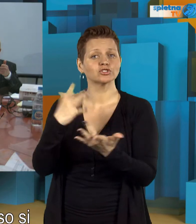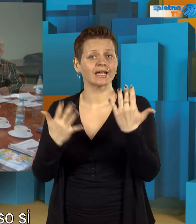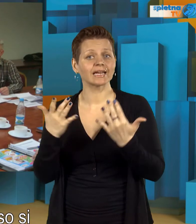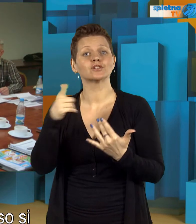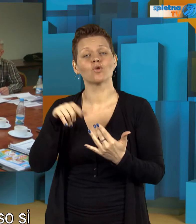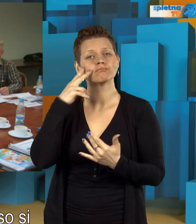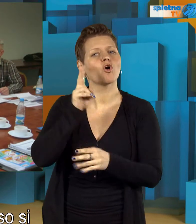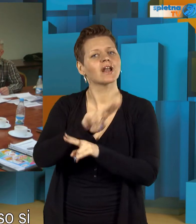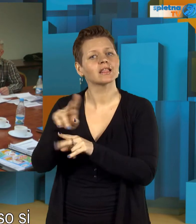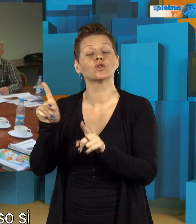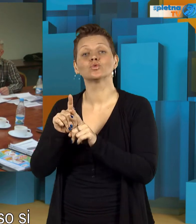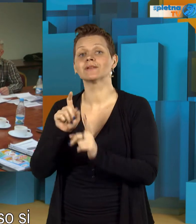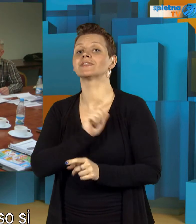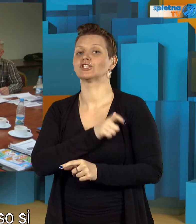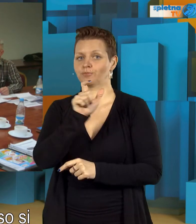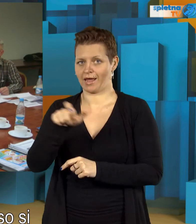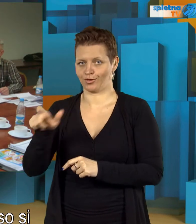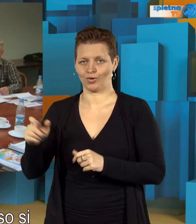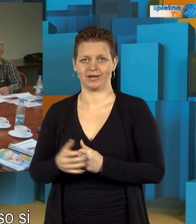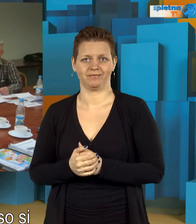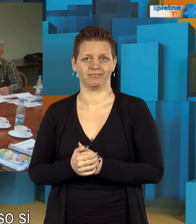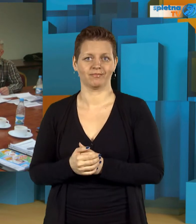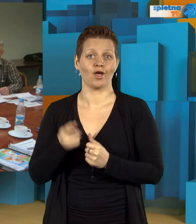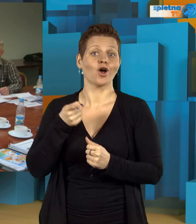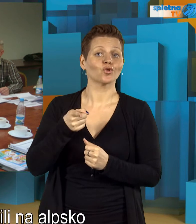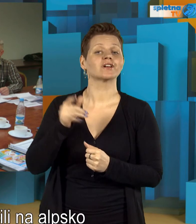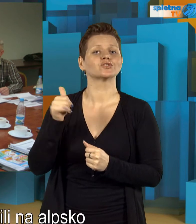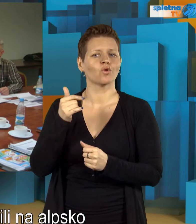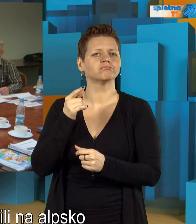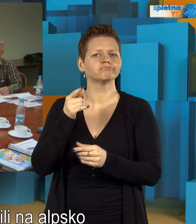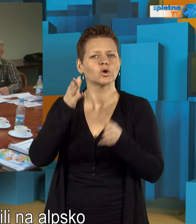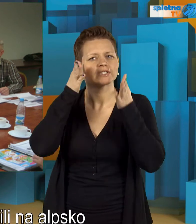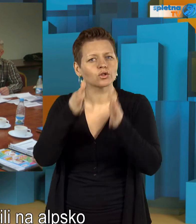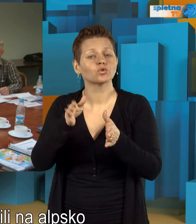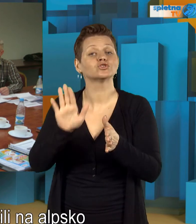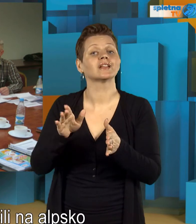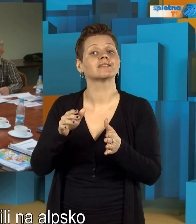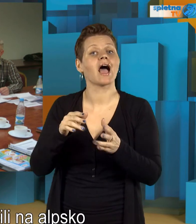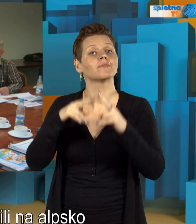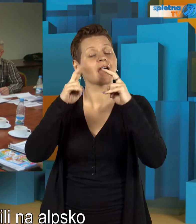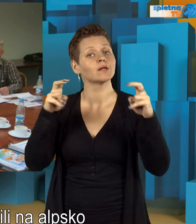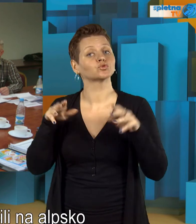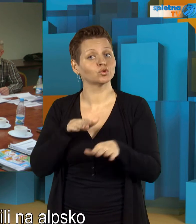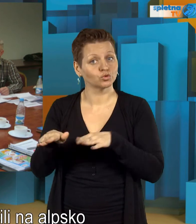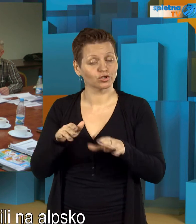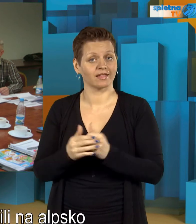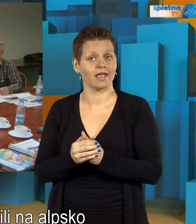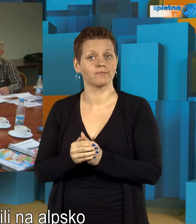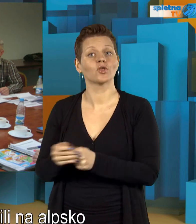Prizorišča iger so si ogledali tudi inšpektorji. Tokrat so se osredotočili na alpsko smučanje, hokej,